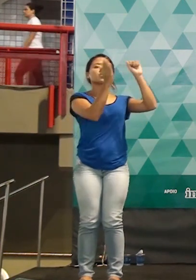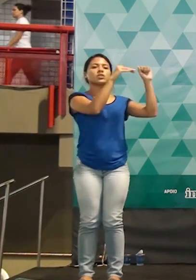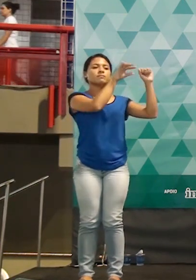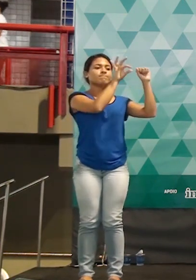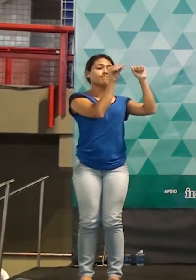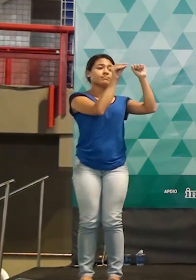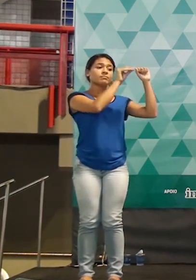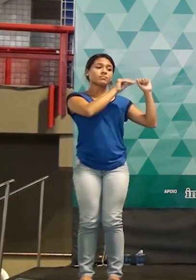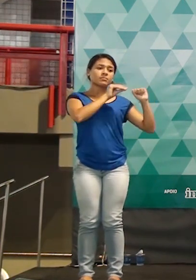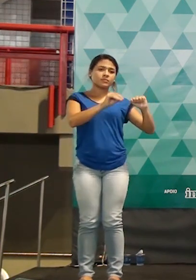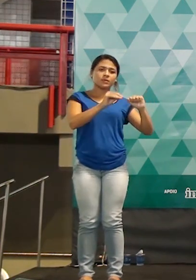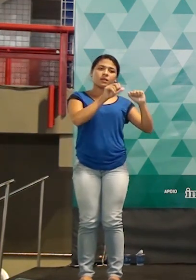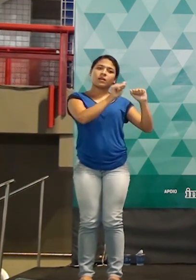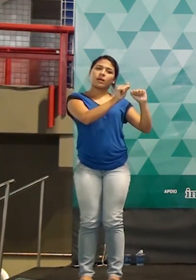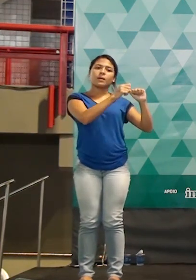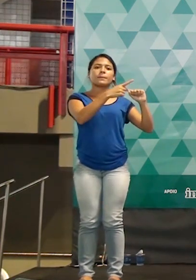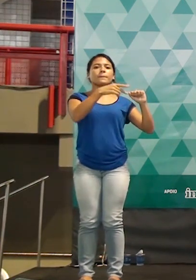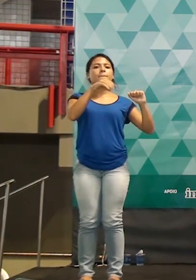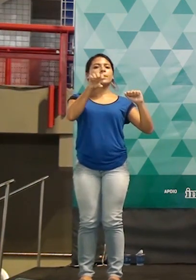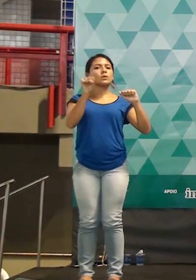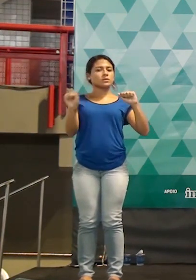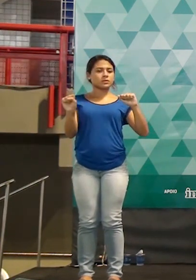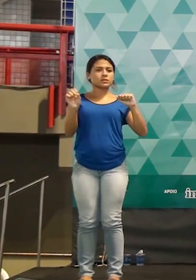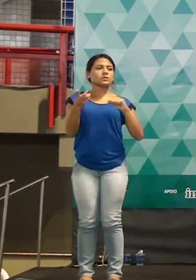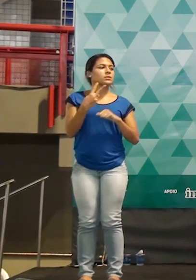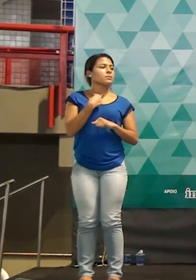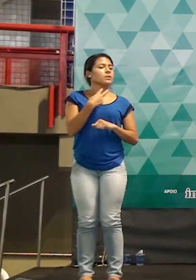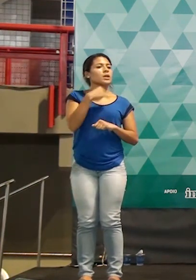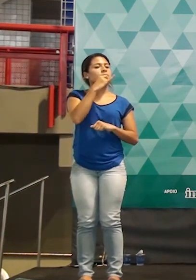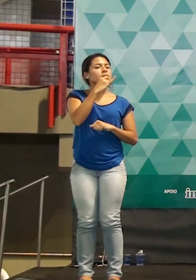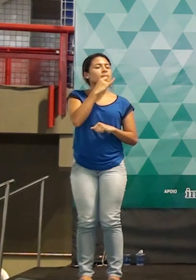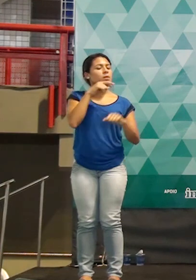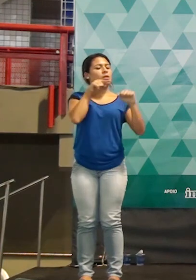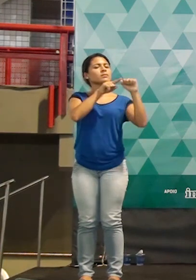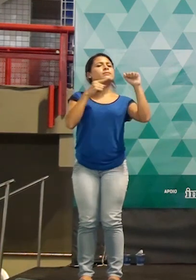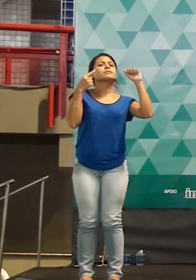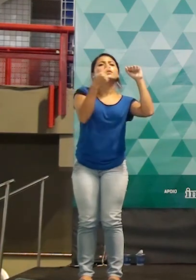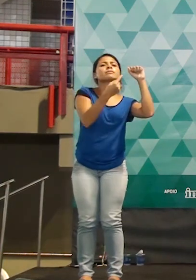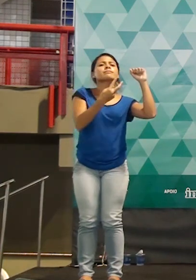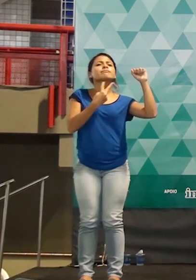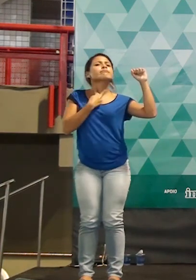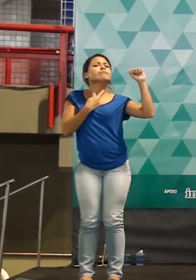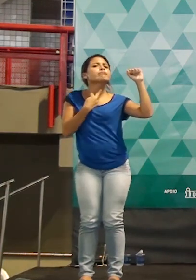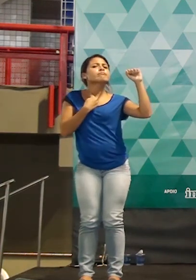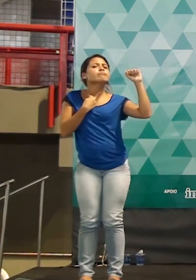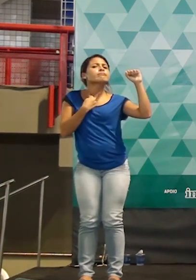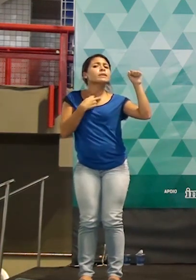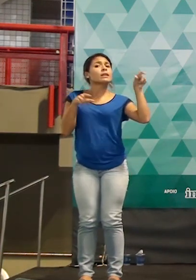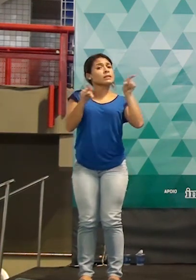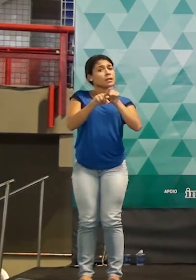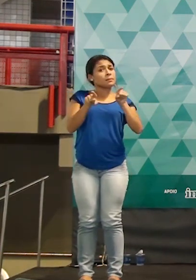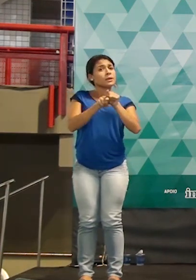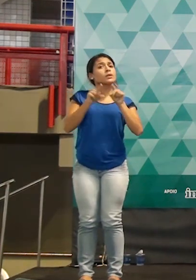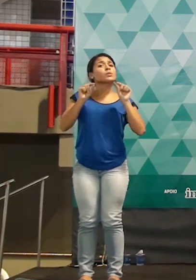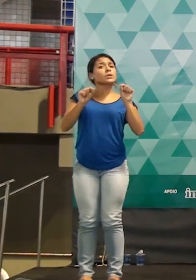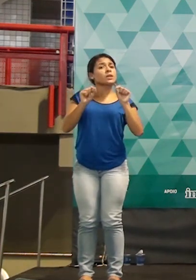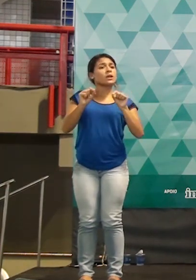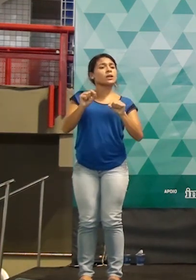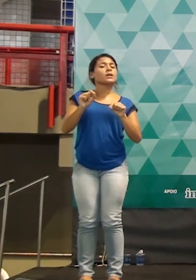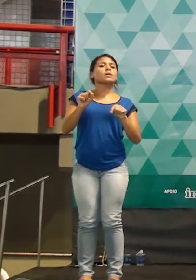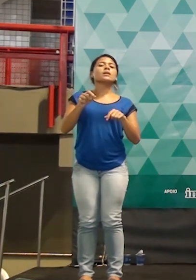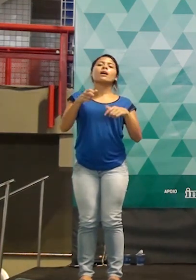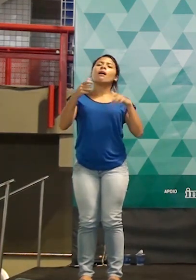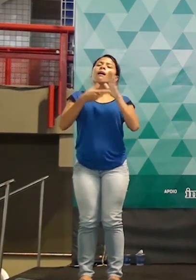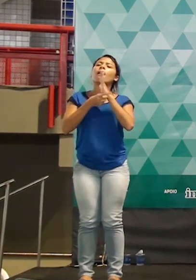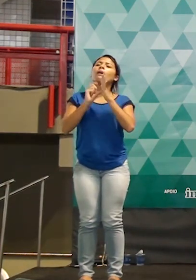Nenhuma vogal pode ficar na sílaba sozinha, nem embaixo nem em cima. E rasuras, que eu já expliquei para